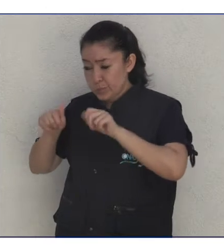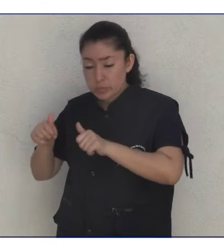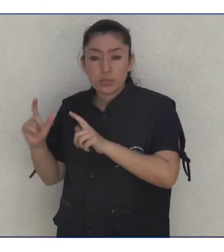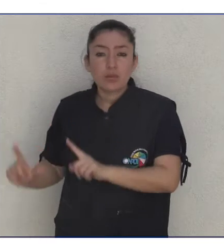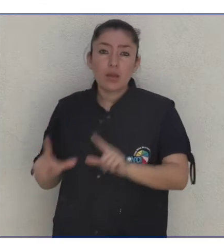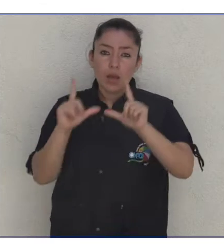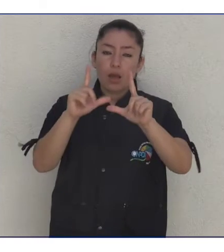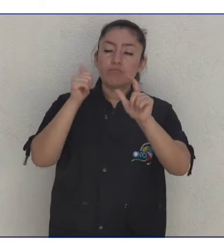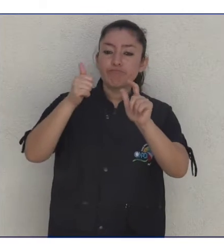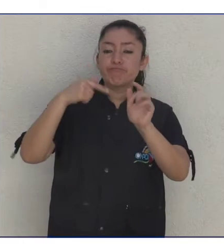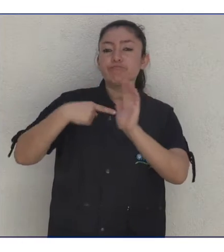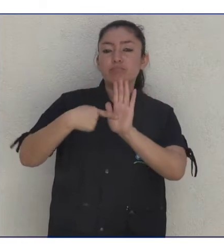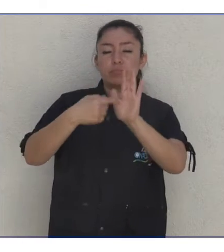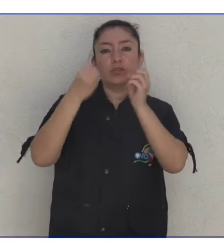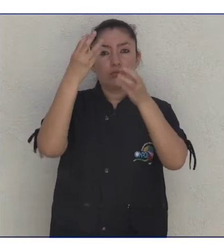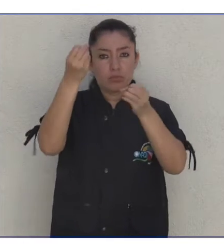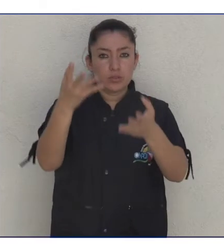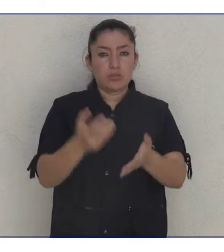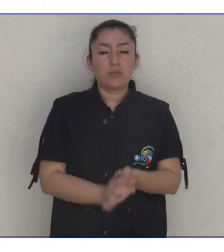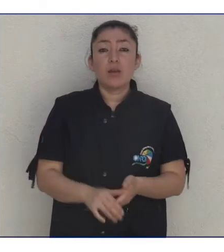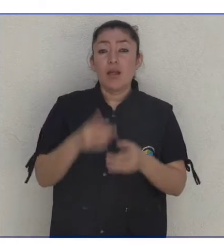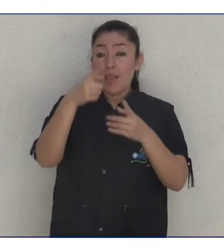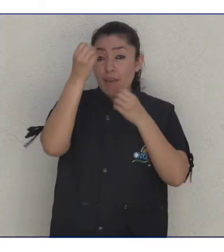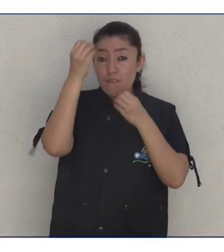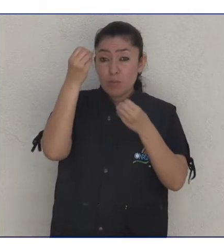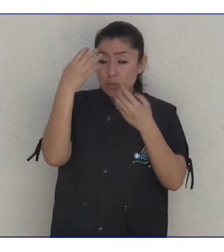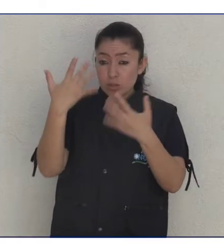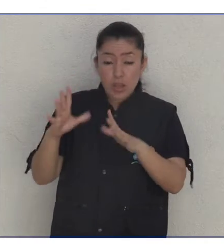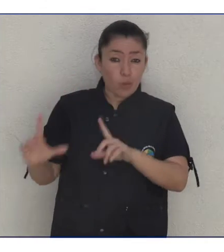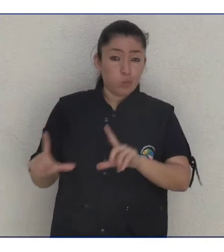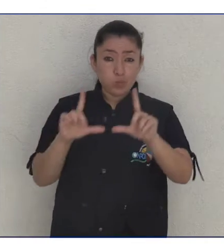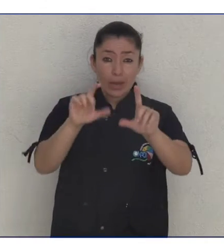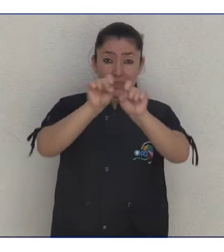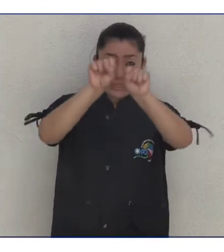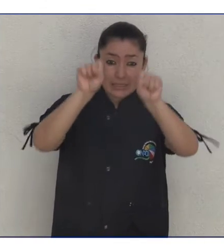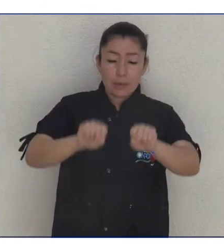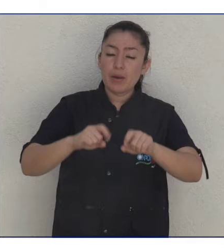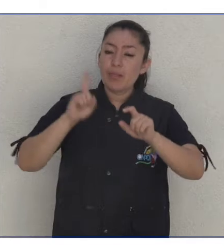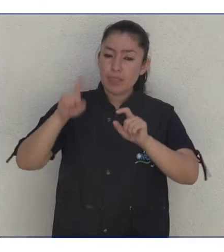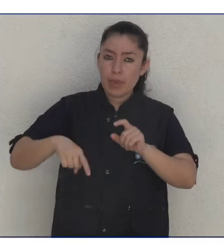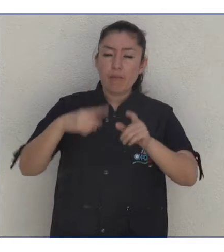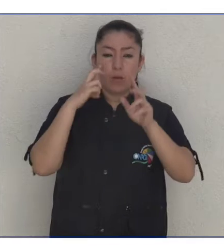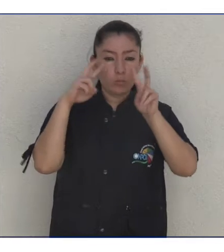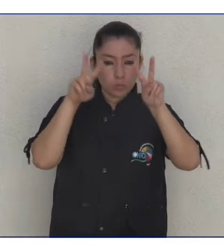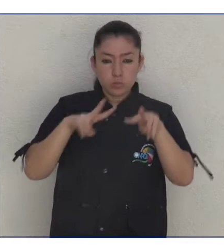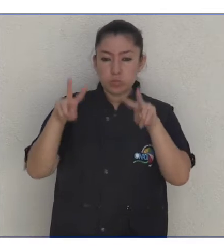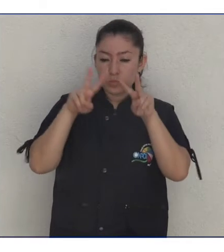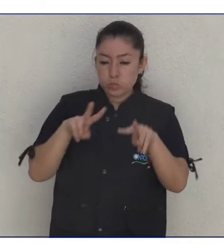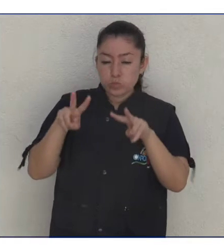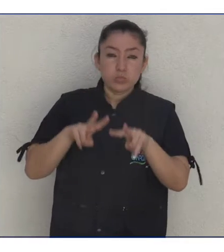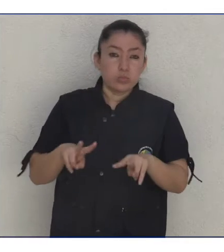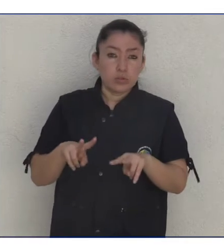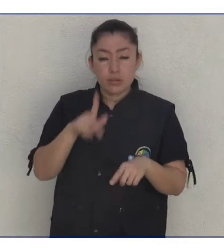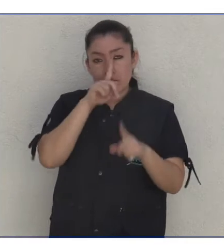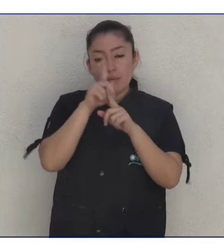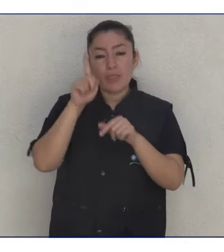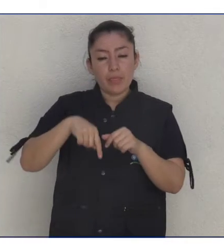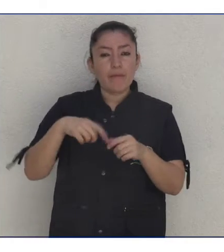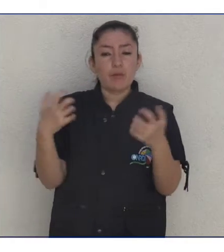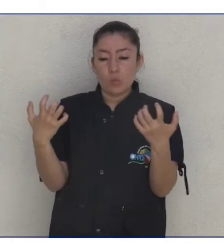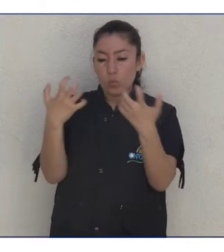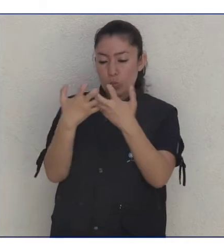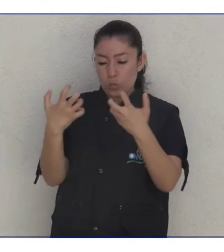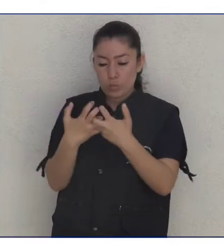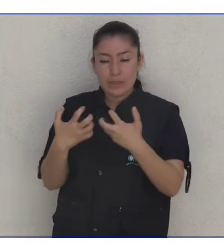sea fidedigna y legítima. La información publicada en los sistemas de información electrónicos, entre otros, deberá